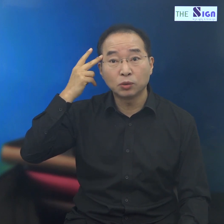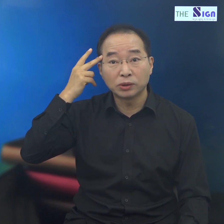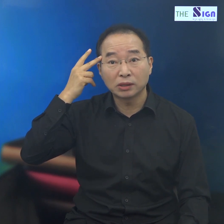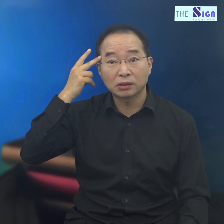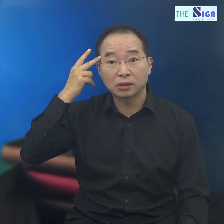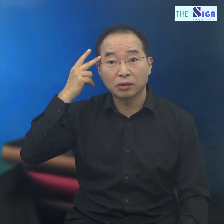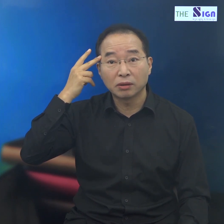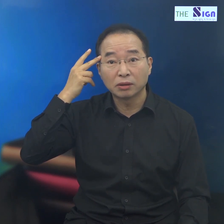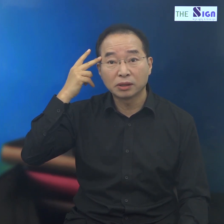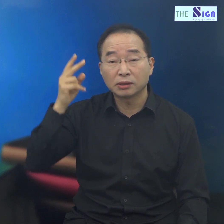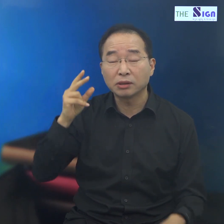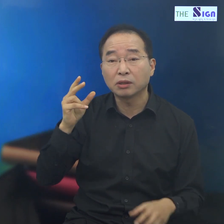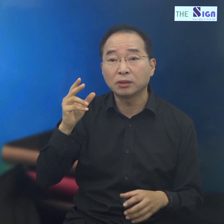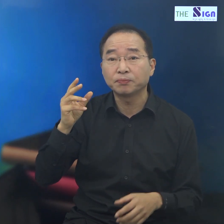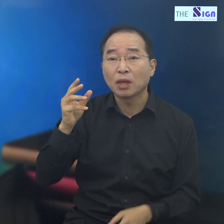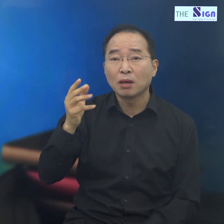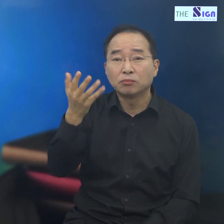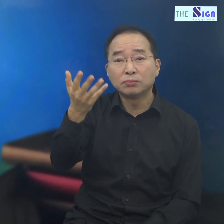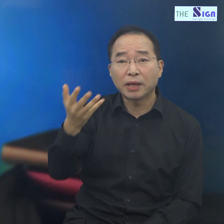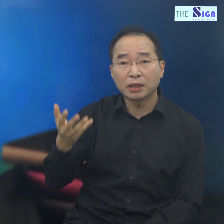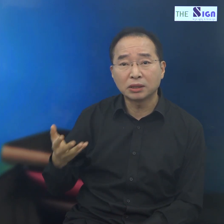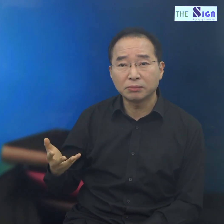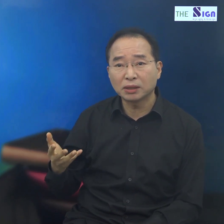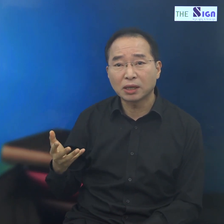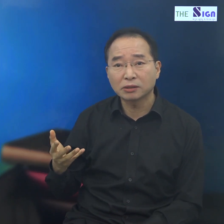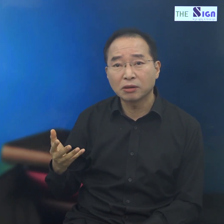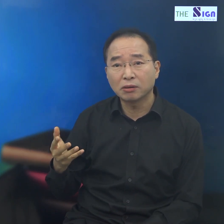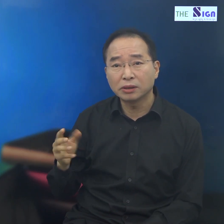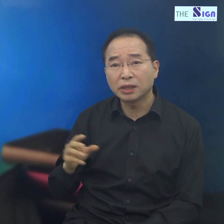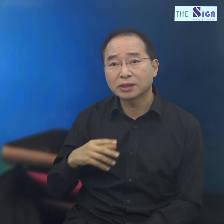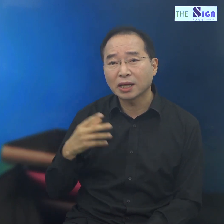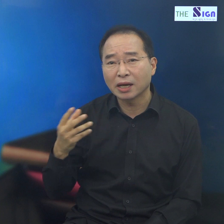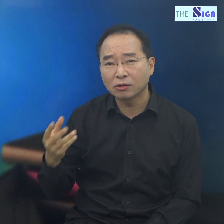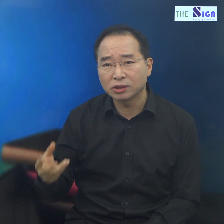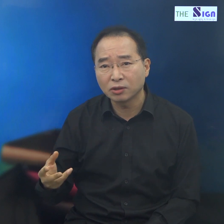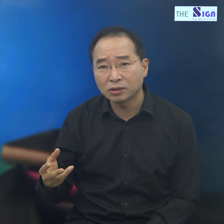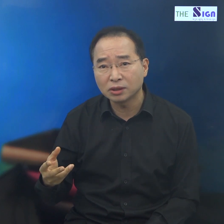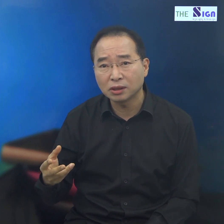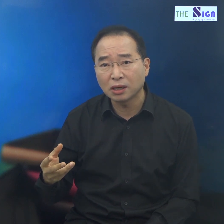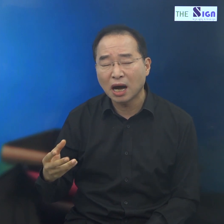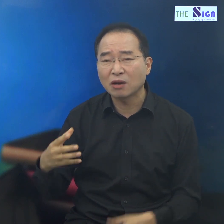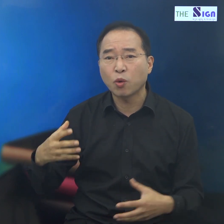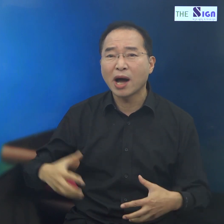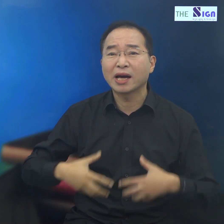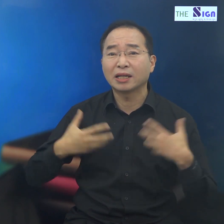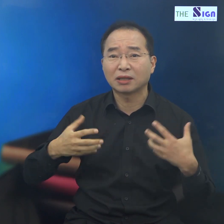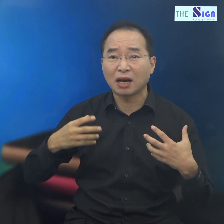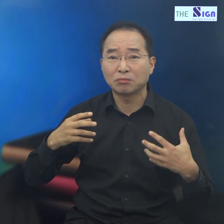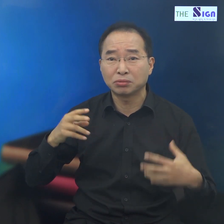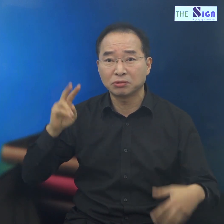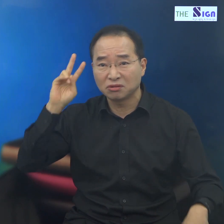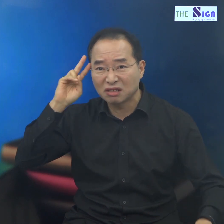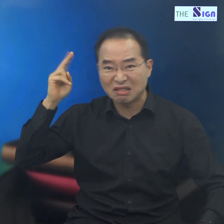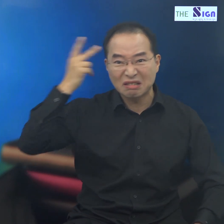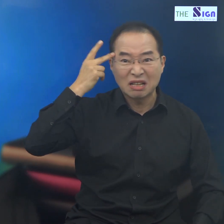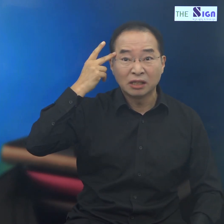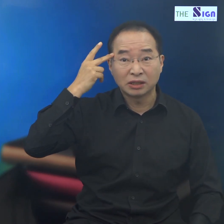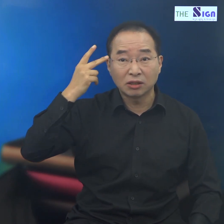동작이 됐어요. 그래서 이거는 문맥의 흐름에 따라서 이게 착각을 쓴 건지 아니면 화가 났다는 부분으로 쓴